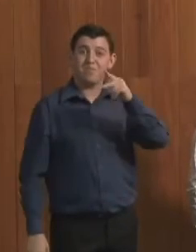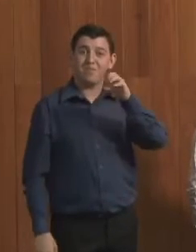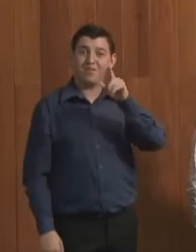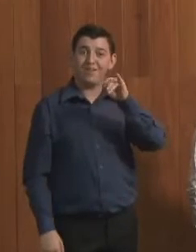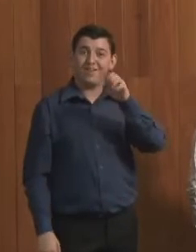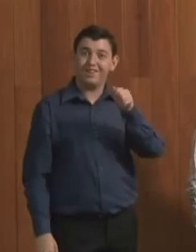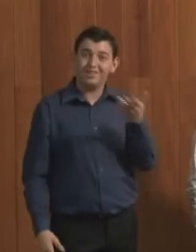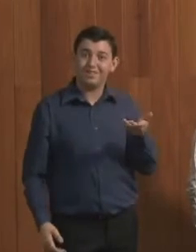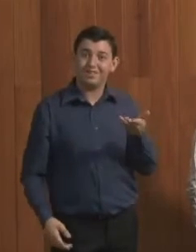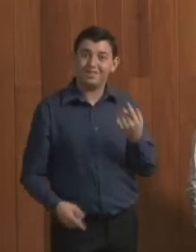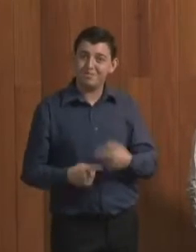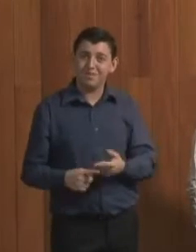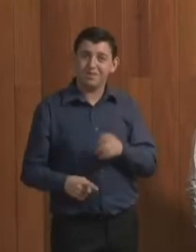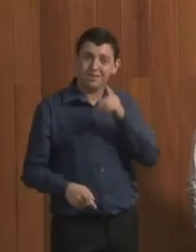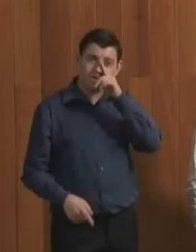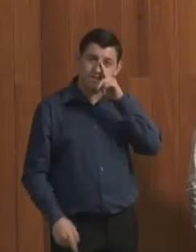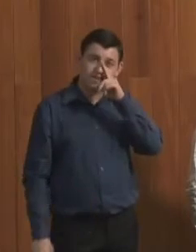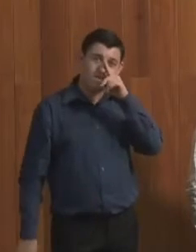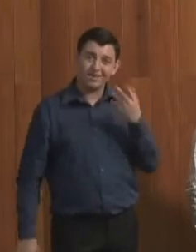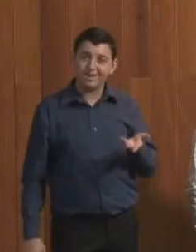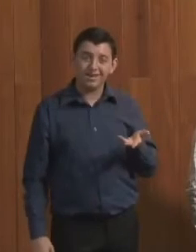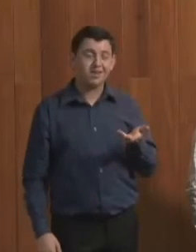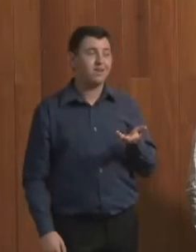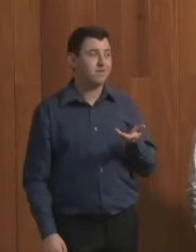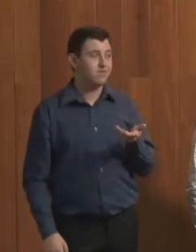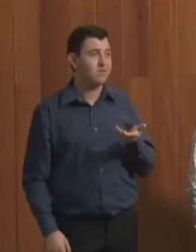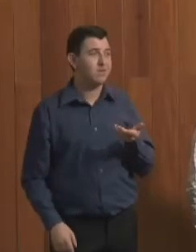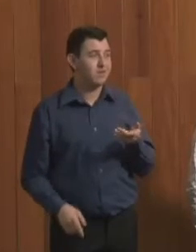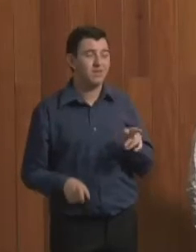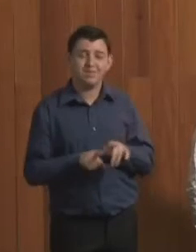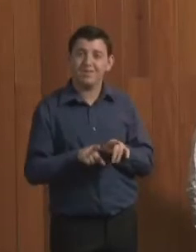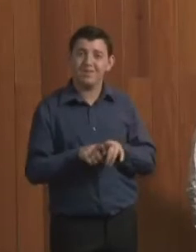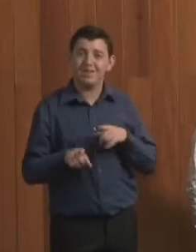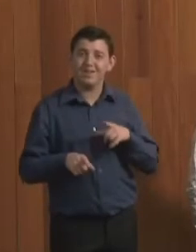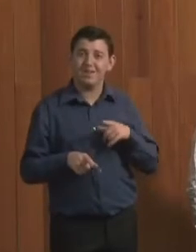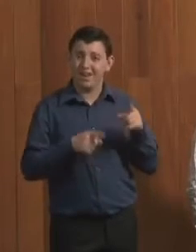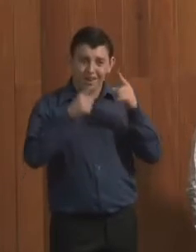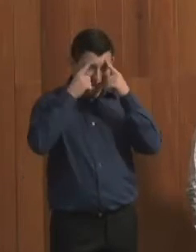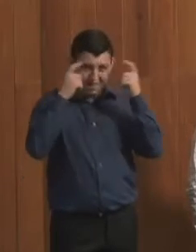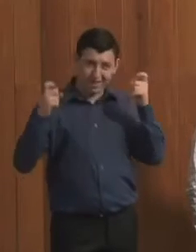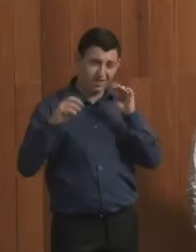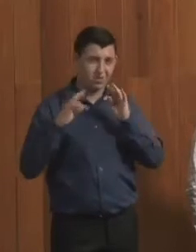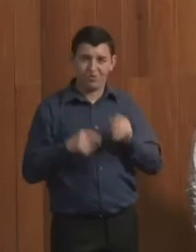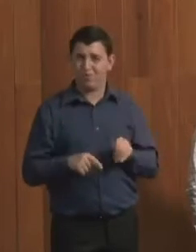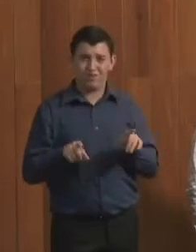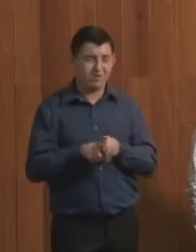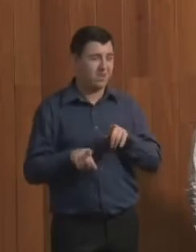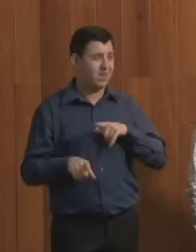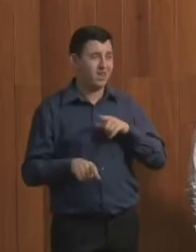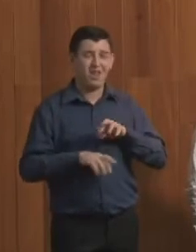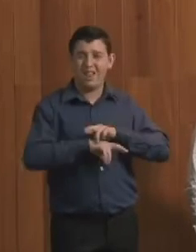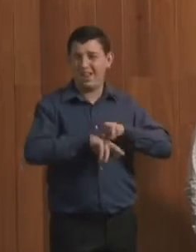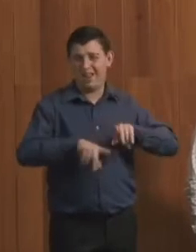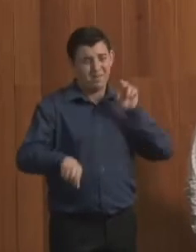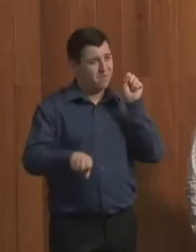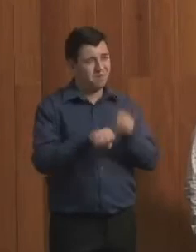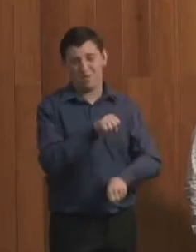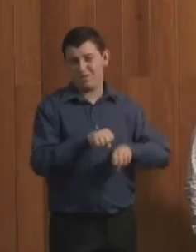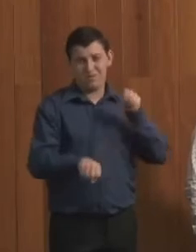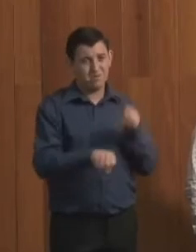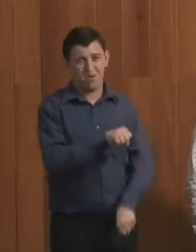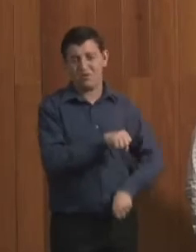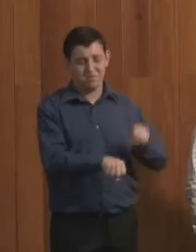muito graves, né, as omissões e as violações, né, sobretudo de homicídios em relação à população de